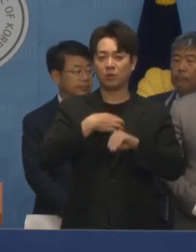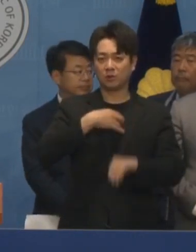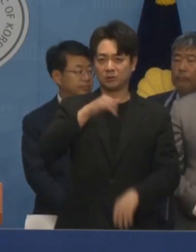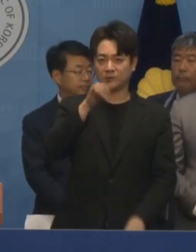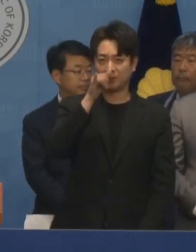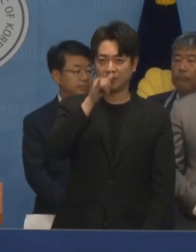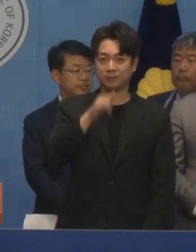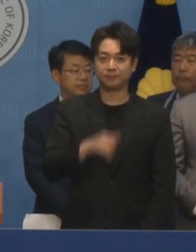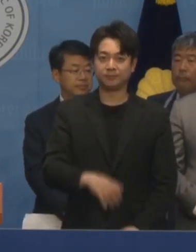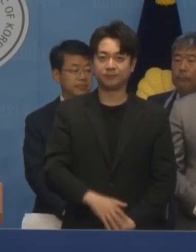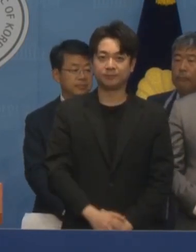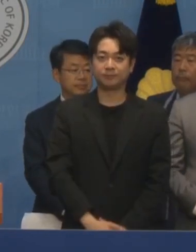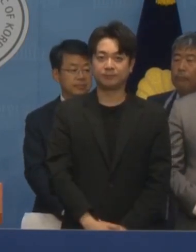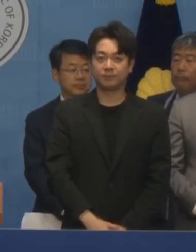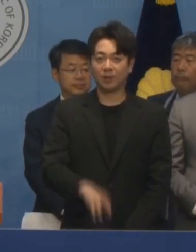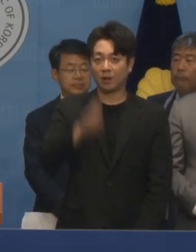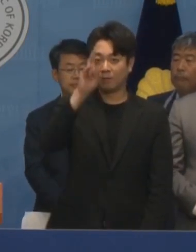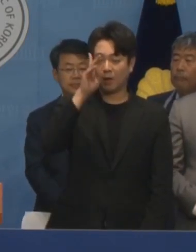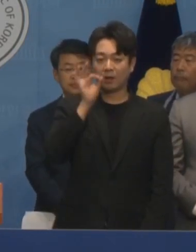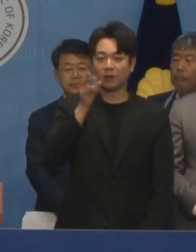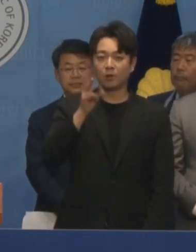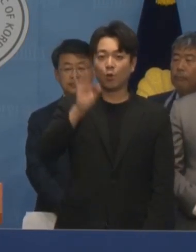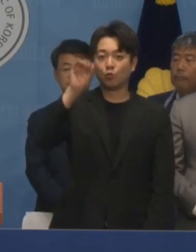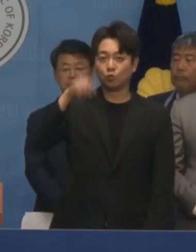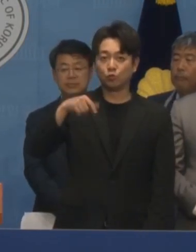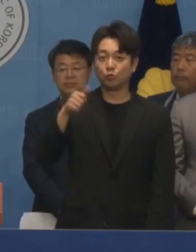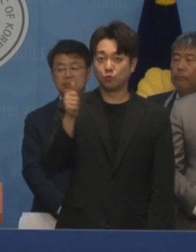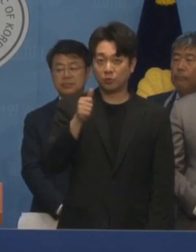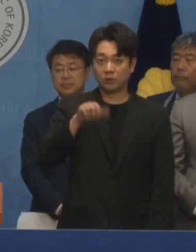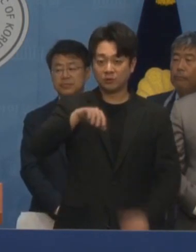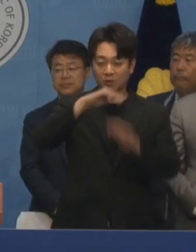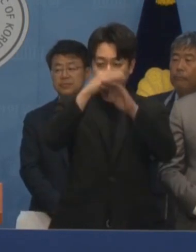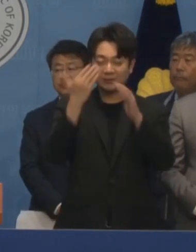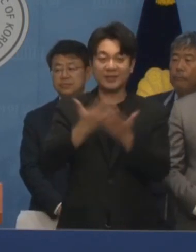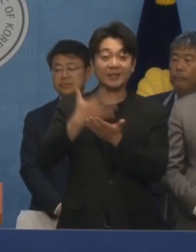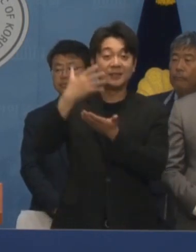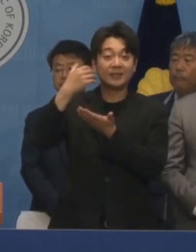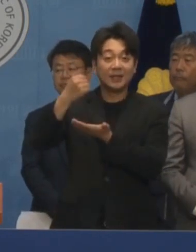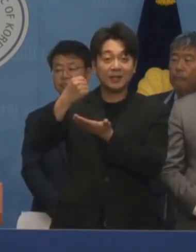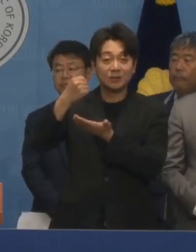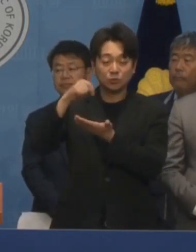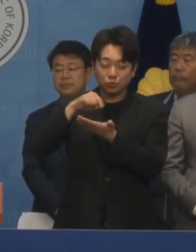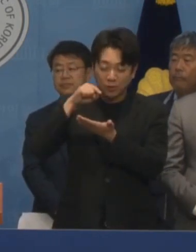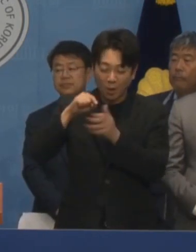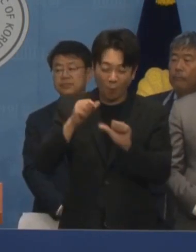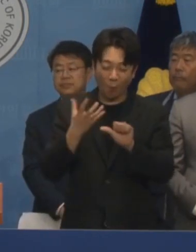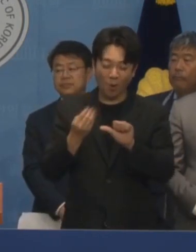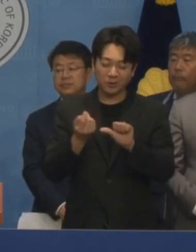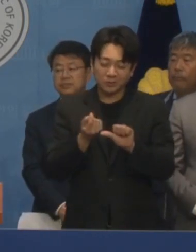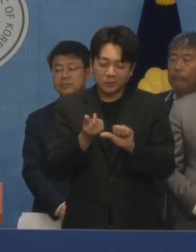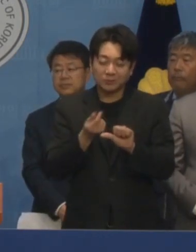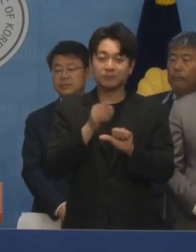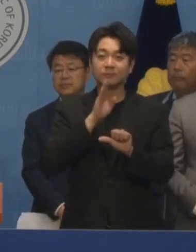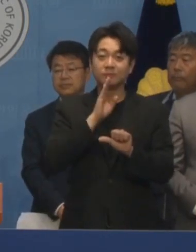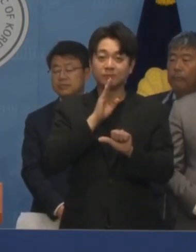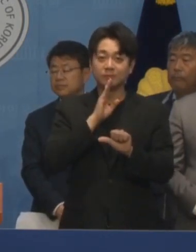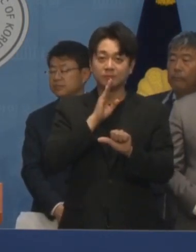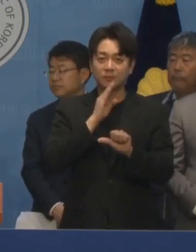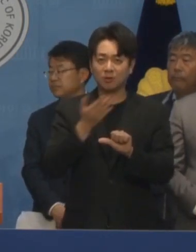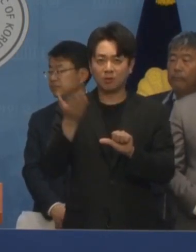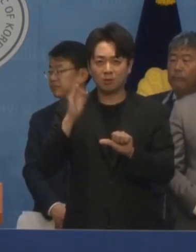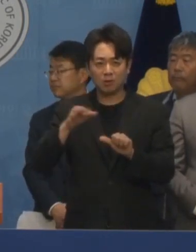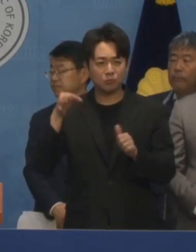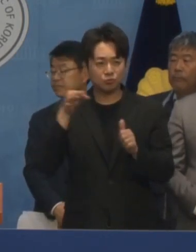박용우 회장 전체 재산에 비한다면 5억은 참으로 적은 액수에 불과합니다. 참으로